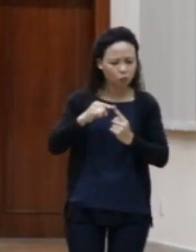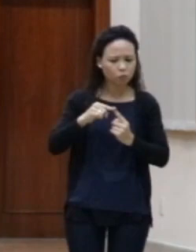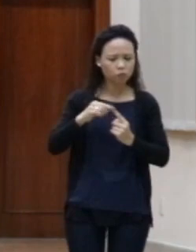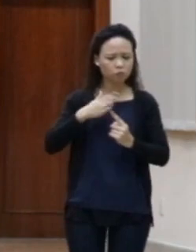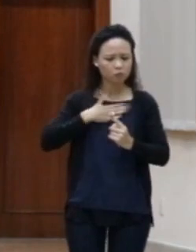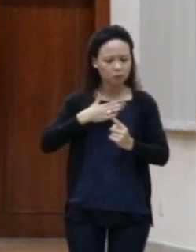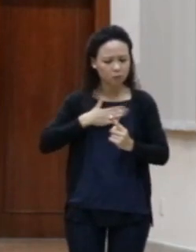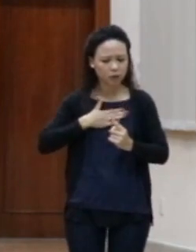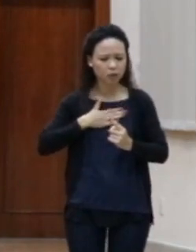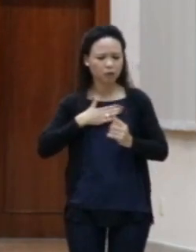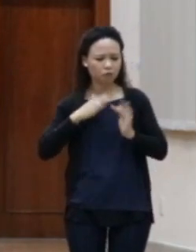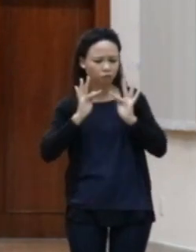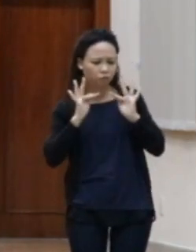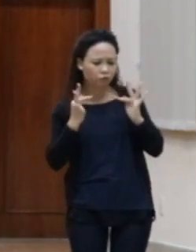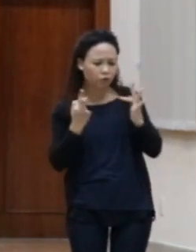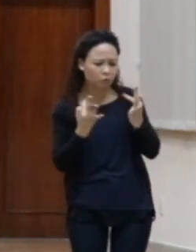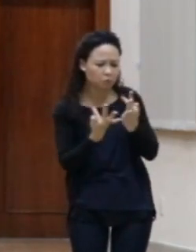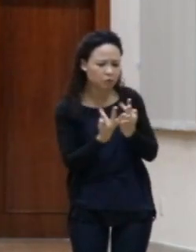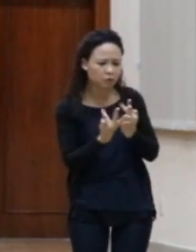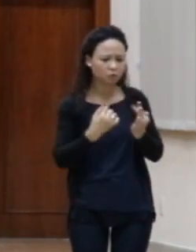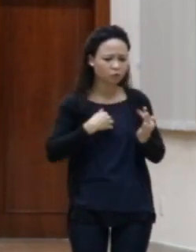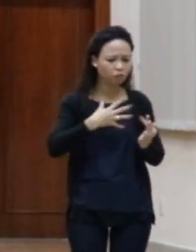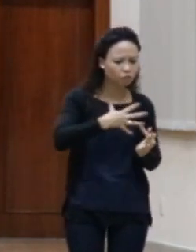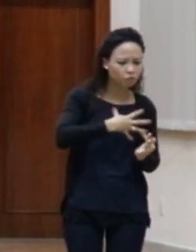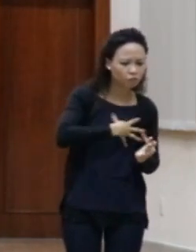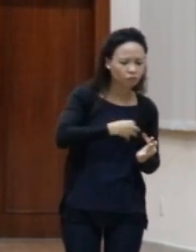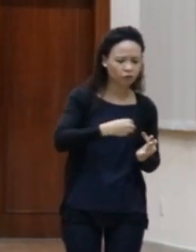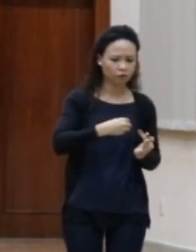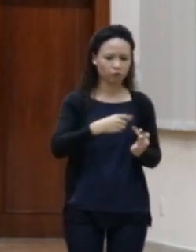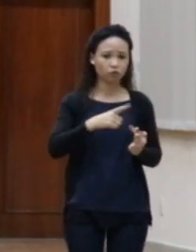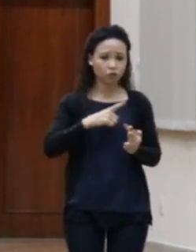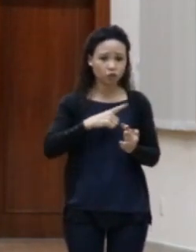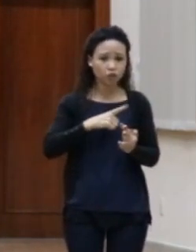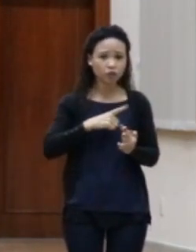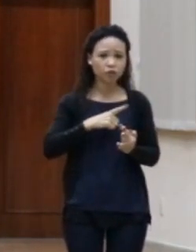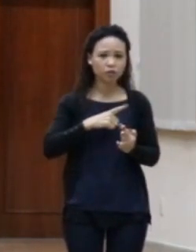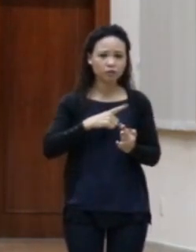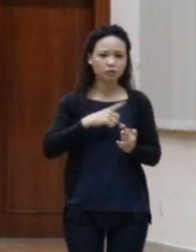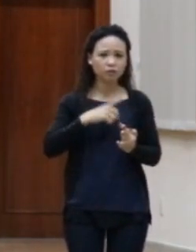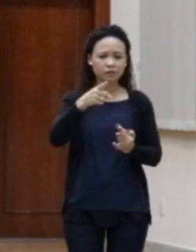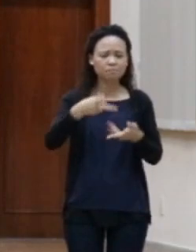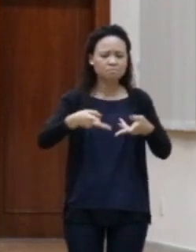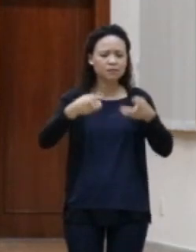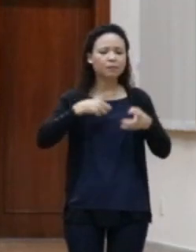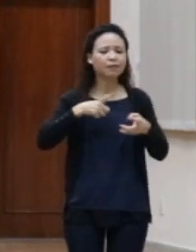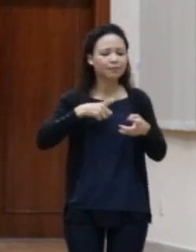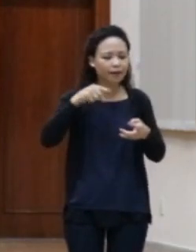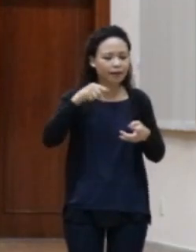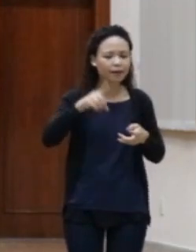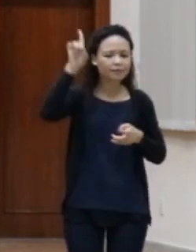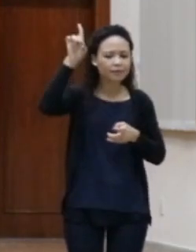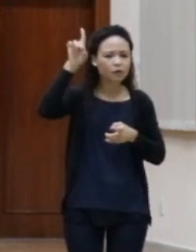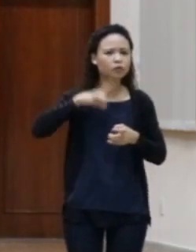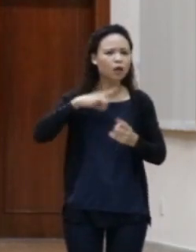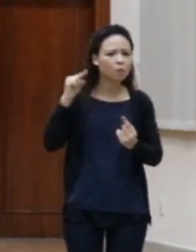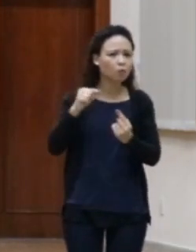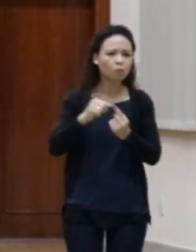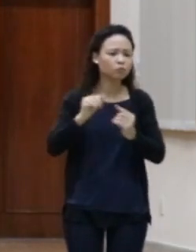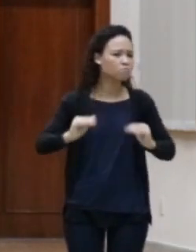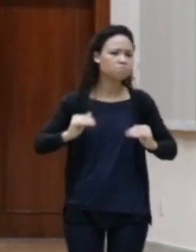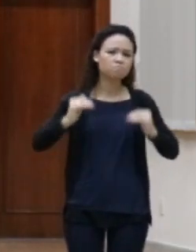seu filho, alguém que você ama, e assim poder expressar nesse e através desse